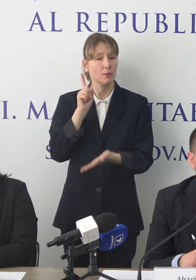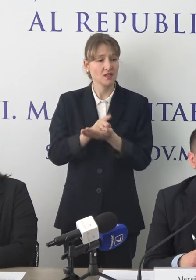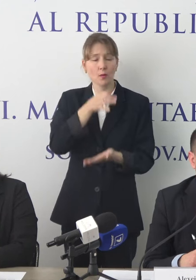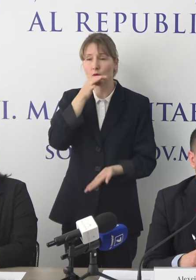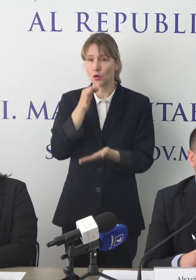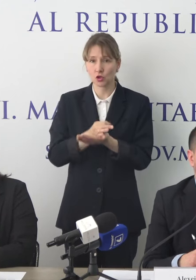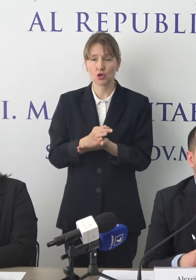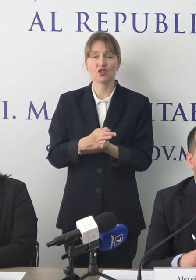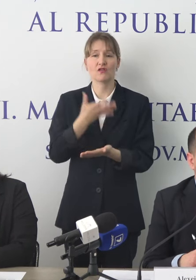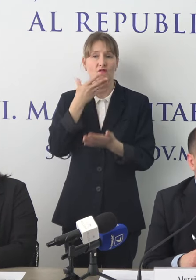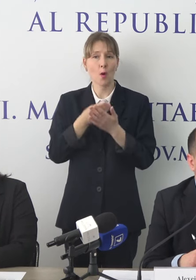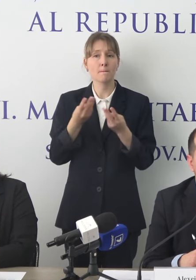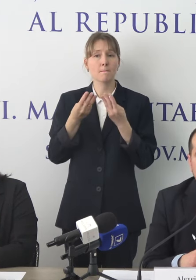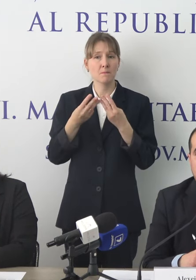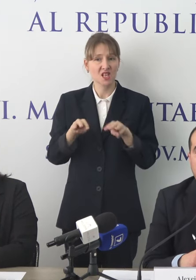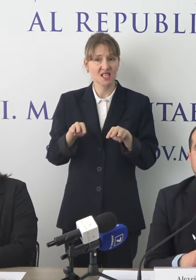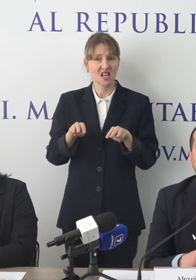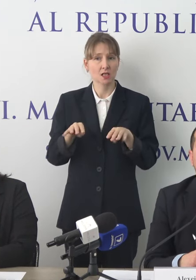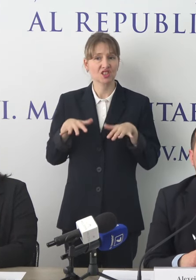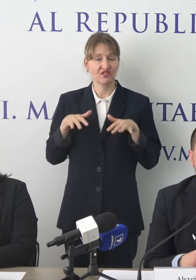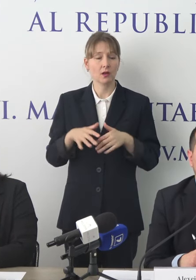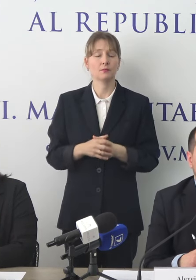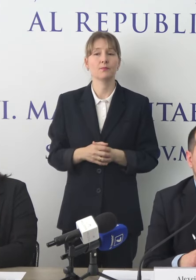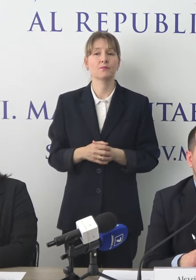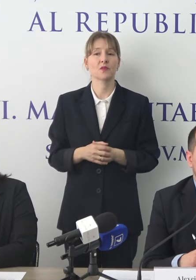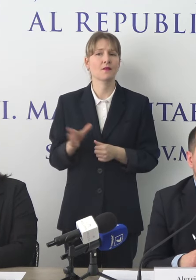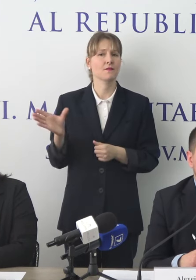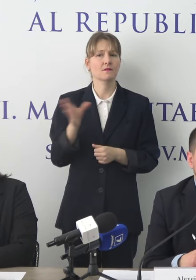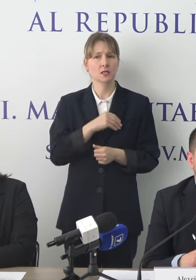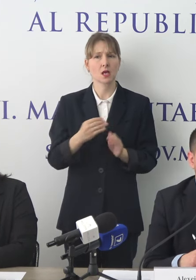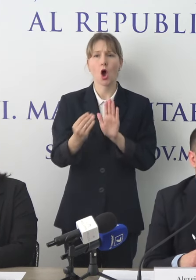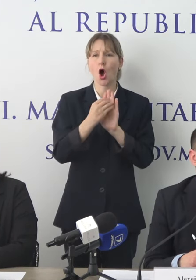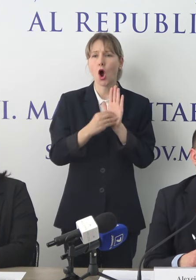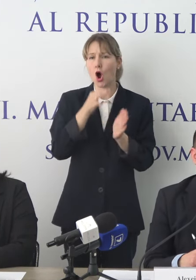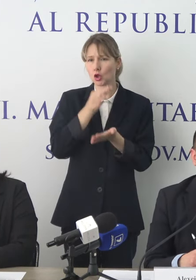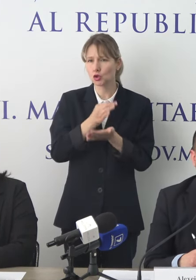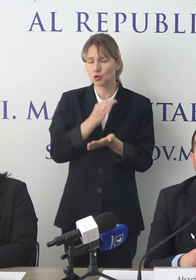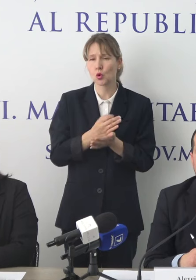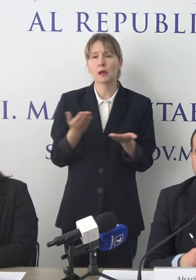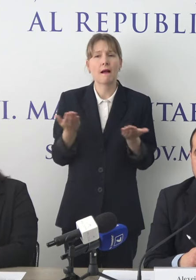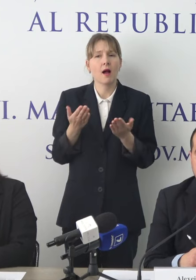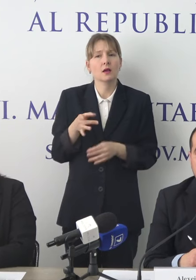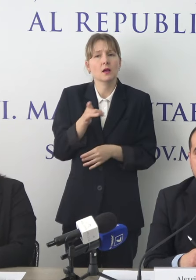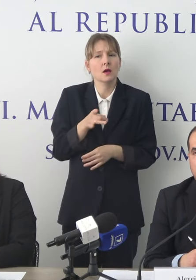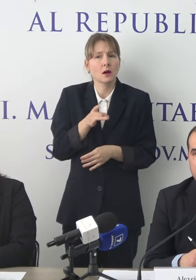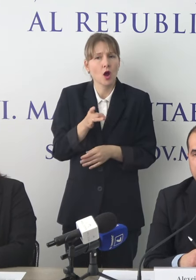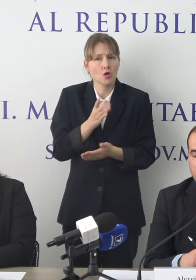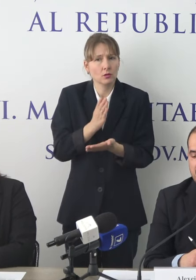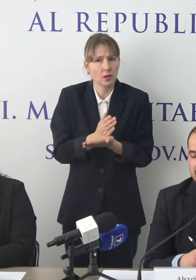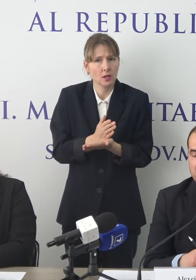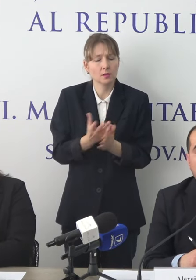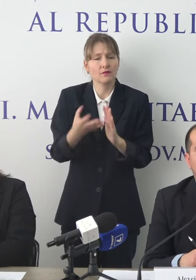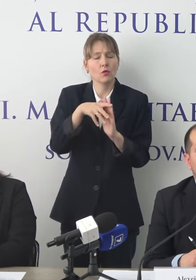și la noi la minister, vom avea acele rapoarte lunare prin care vom putea să vedem care sunt raioanele codașe în domeniul